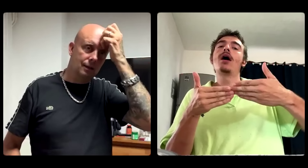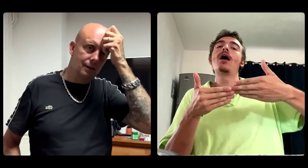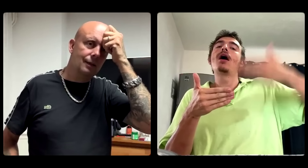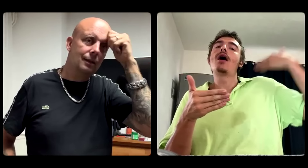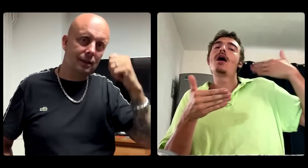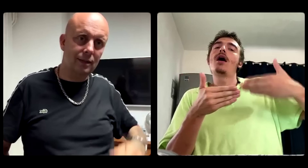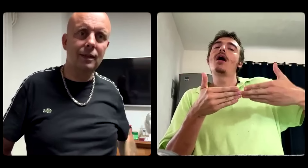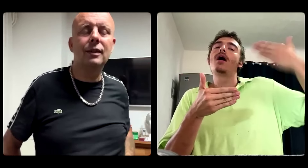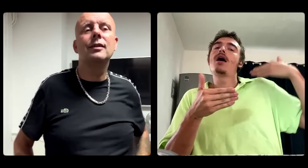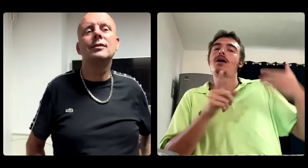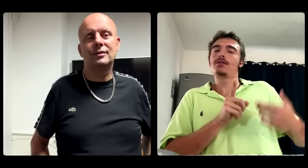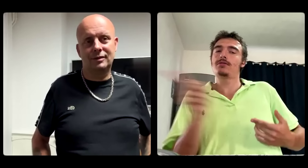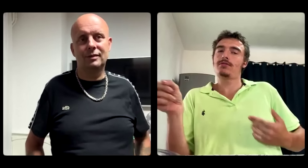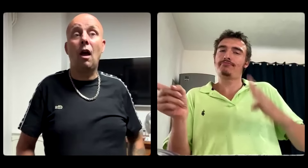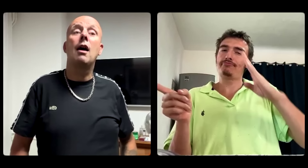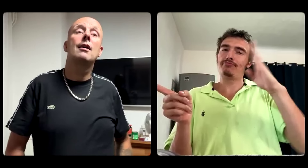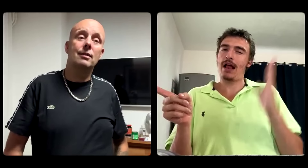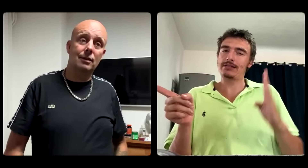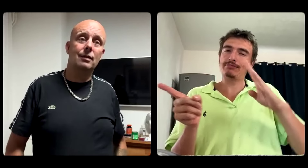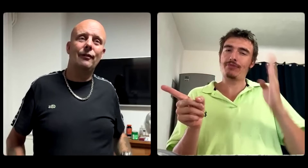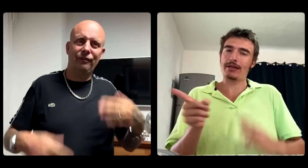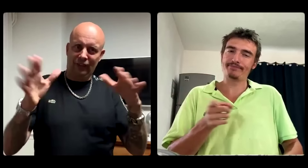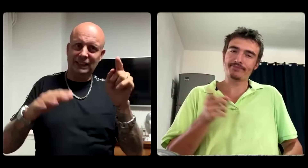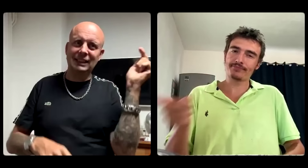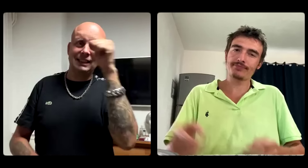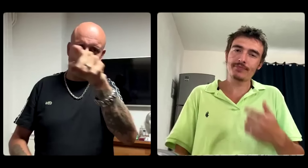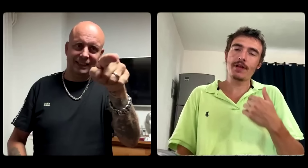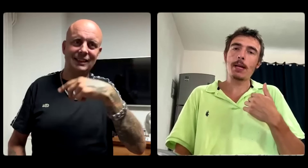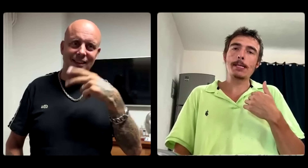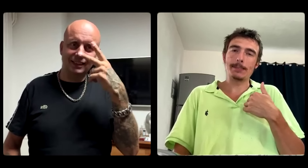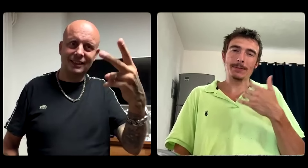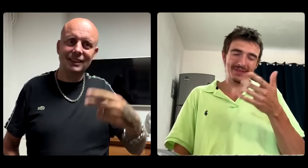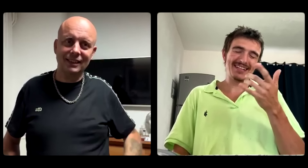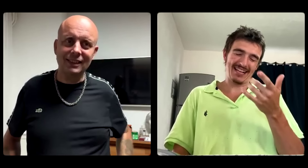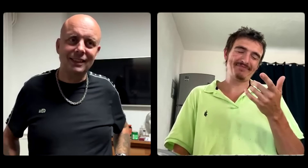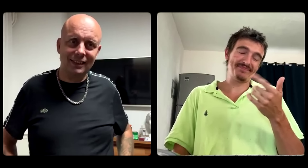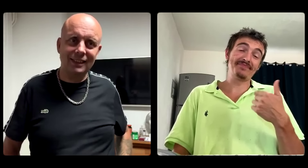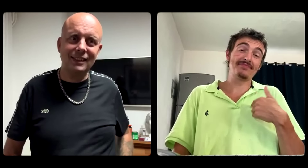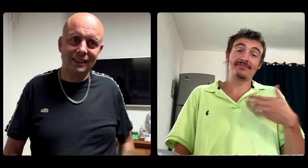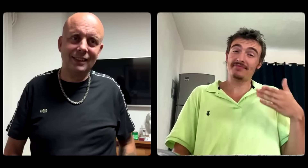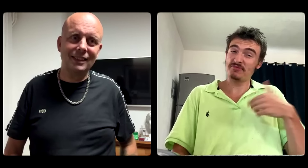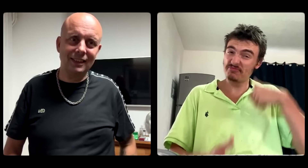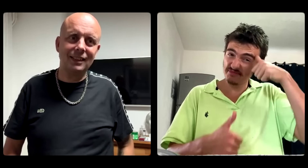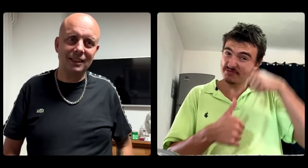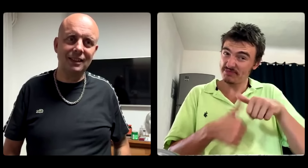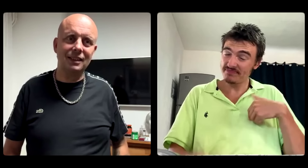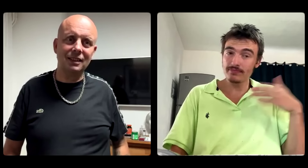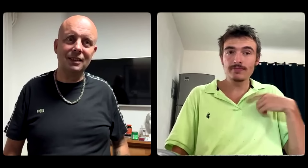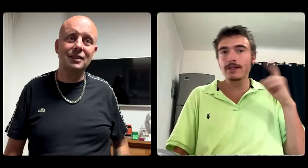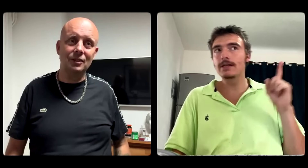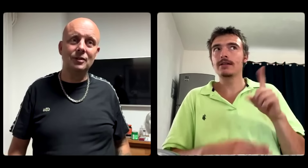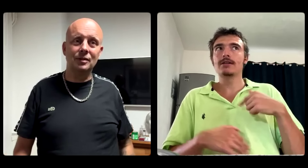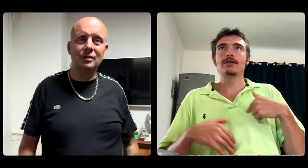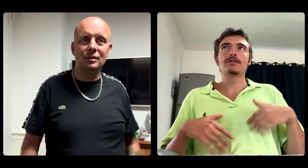wil wel even door je telefoon, door jouw Insta, door je TikTok, voel je vrij, oprecht, voel je vrij om dat te